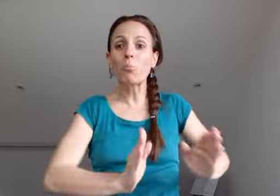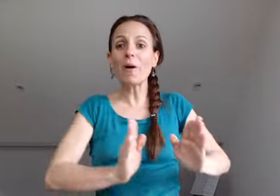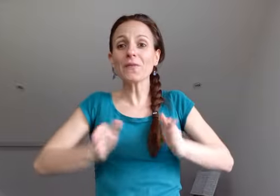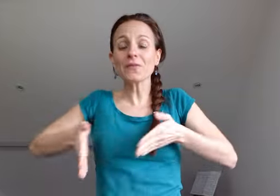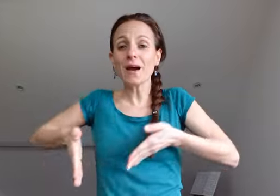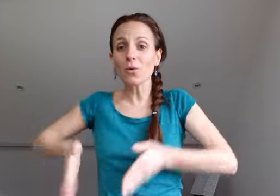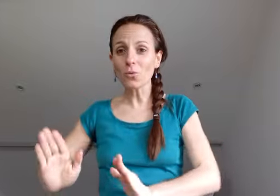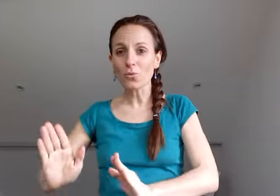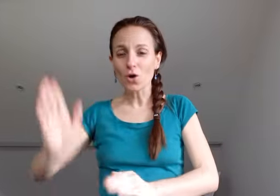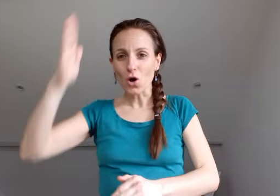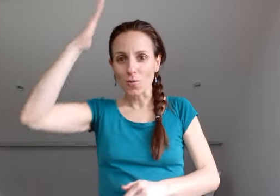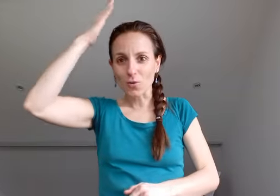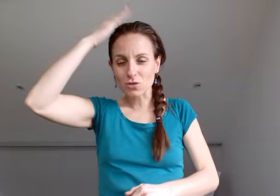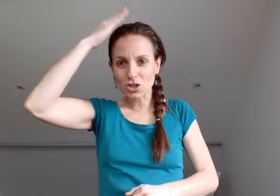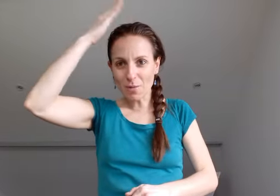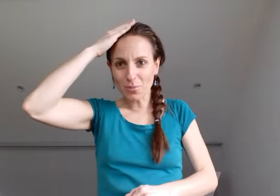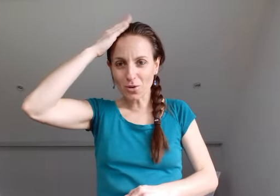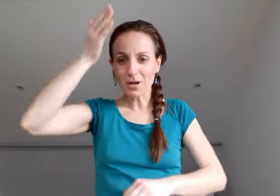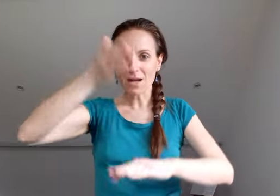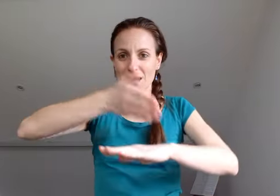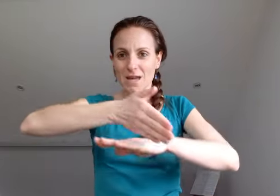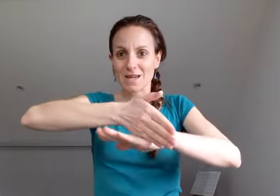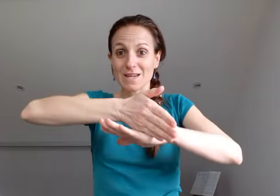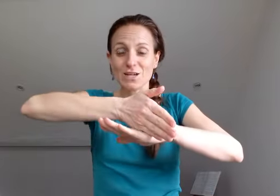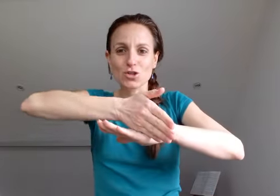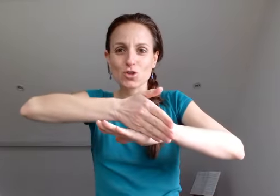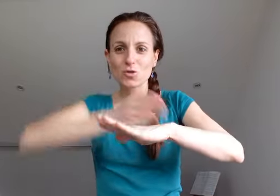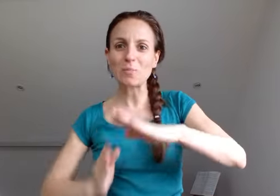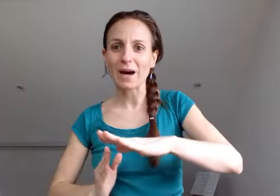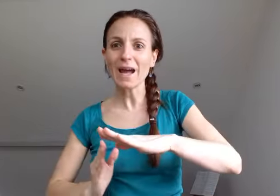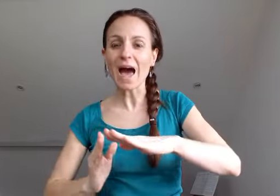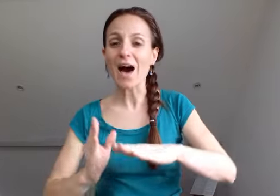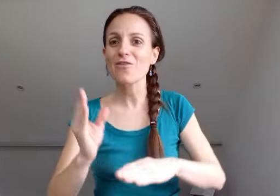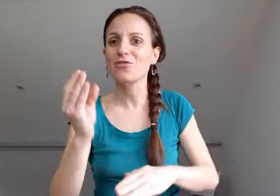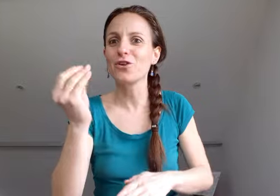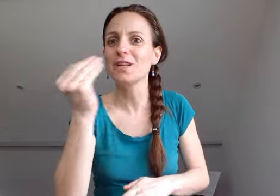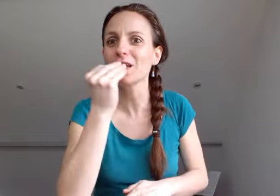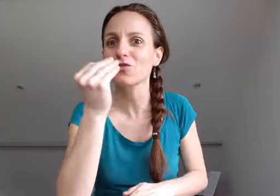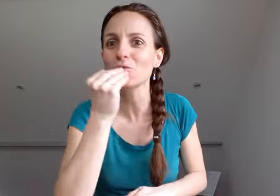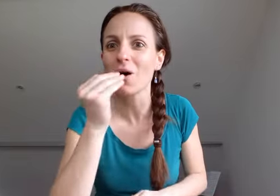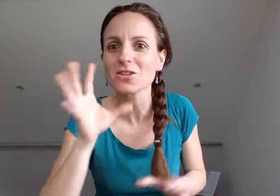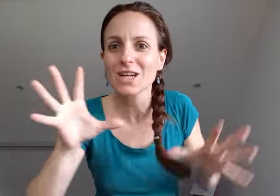pantalon mon chapeau et je suis prêt à venir vous manger